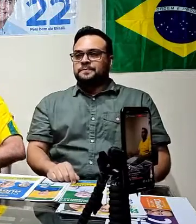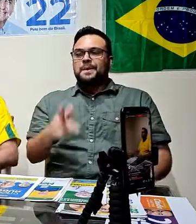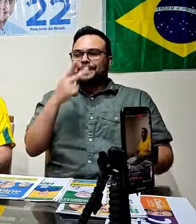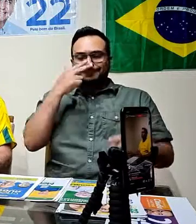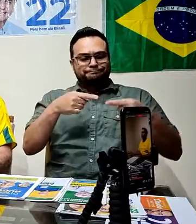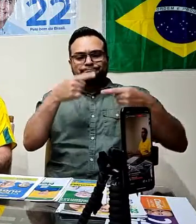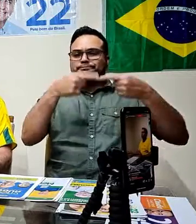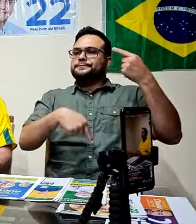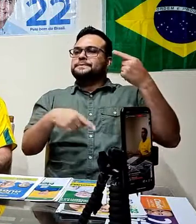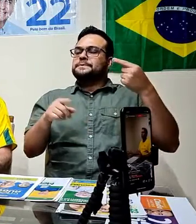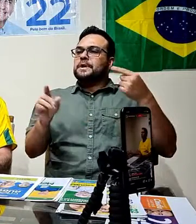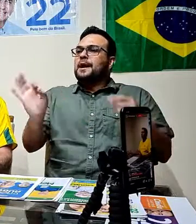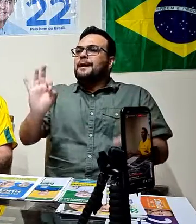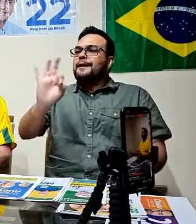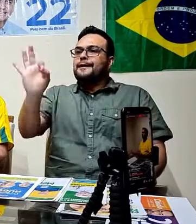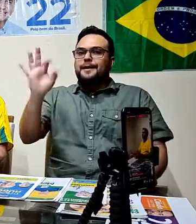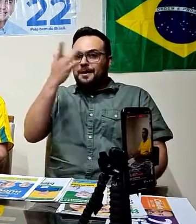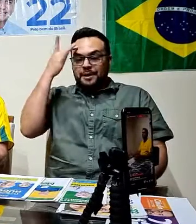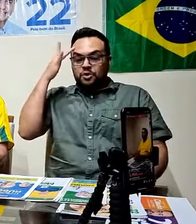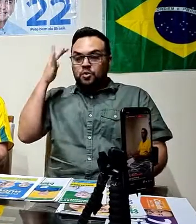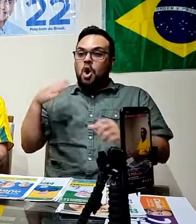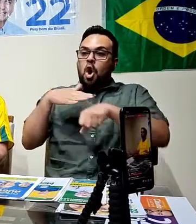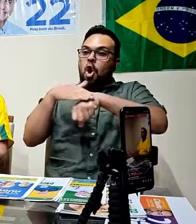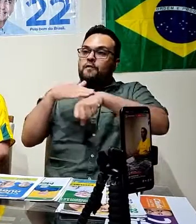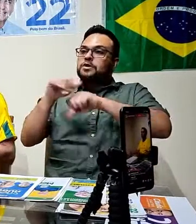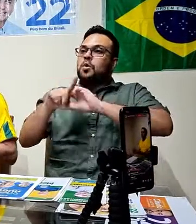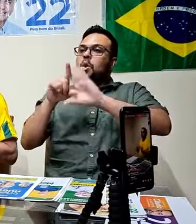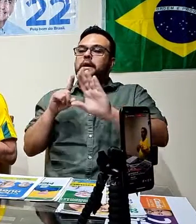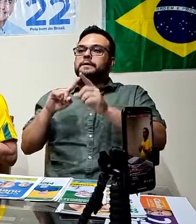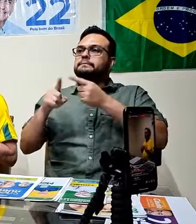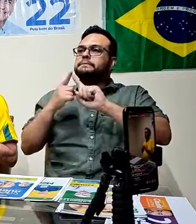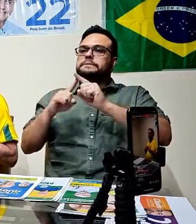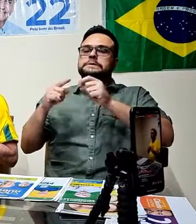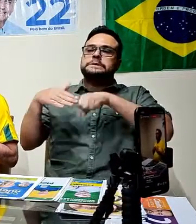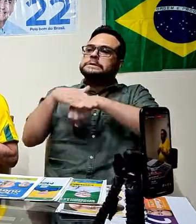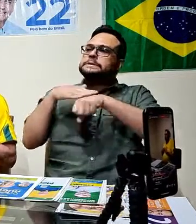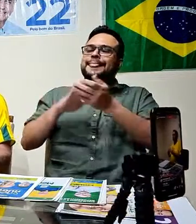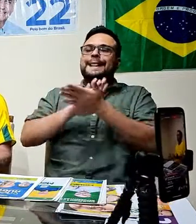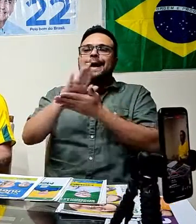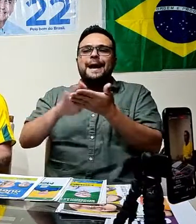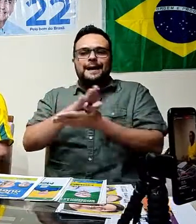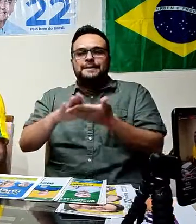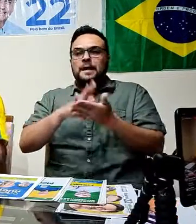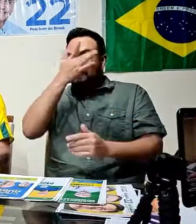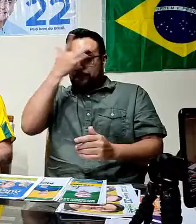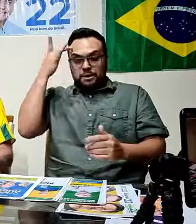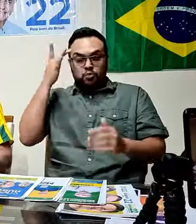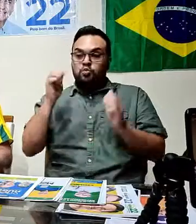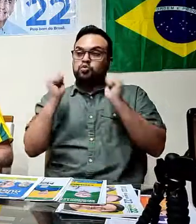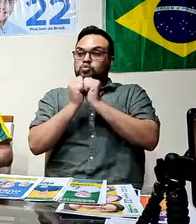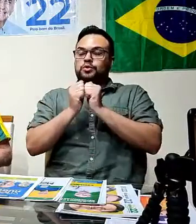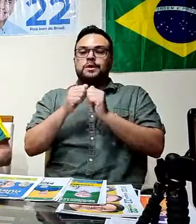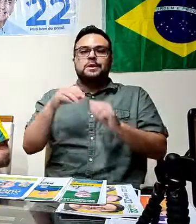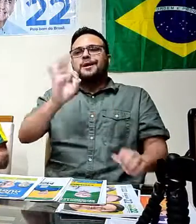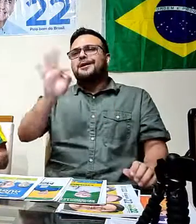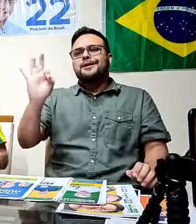Simplesmente ninguém conversou. E as pessoas que estão conosco, né, citadas, ninguém conversou com a